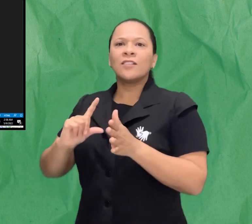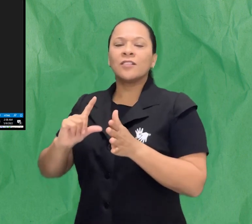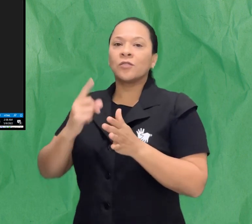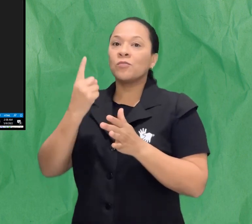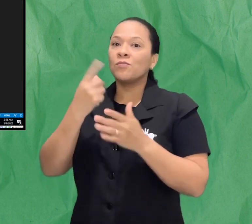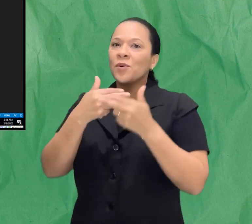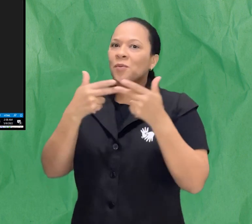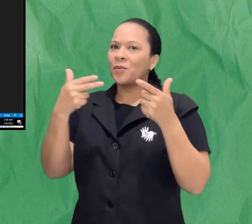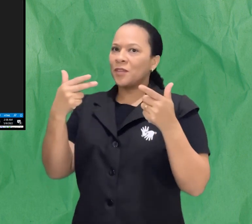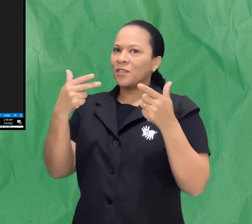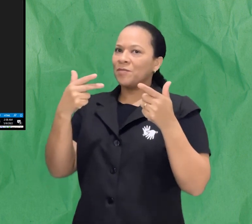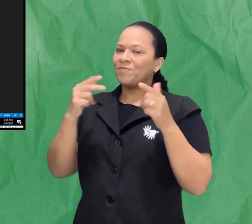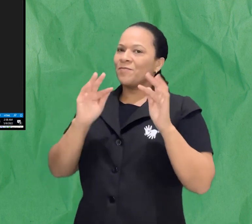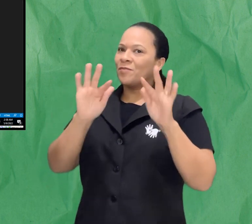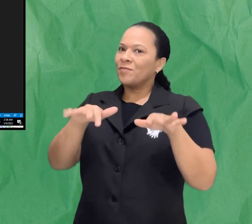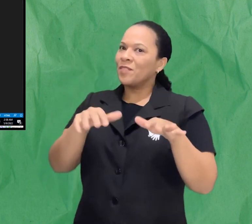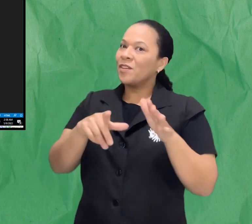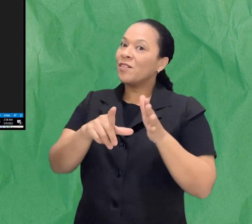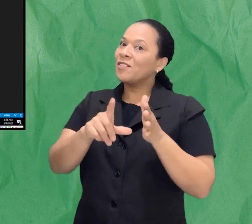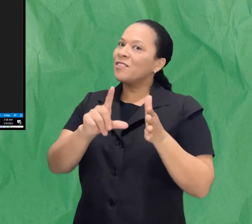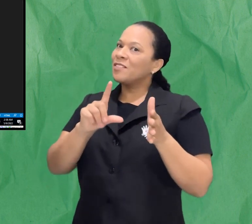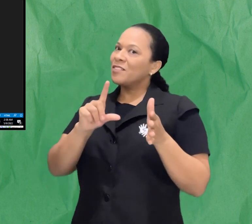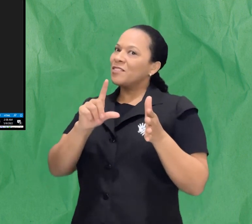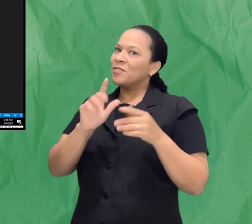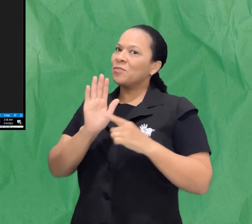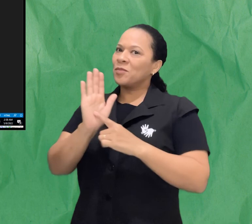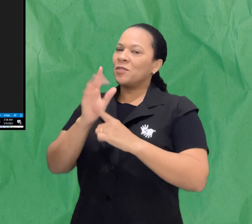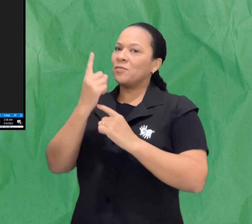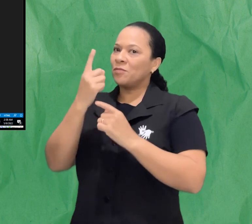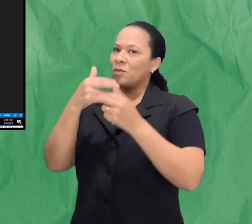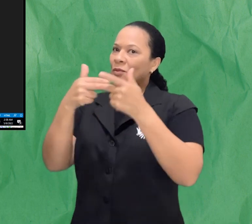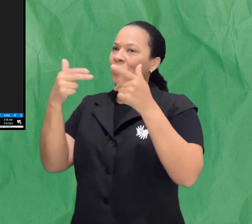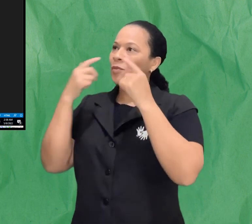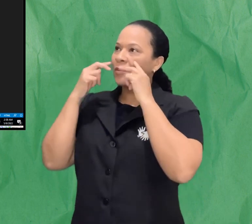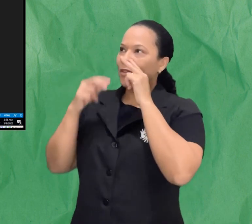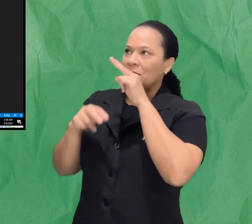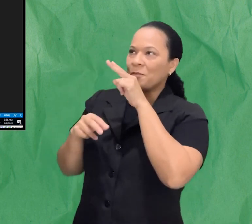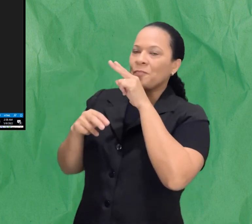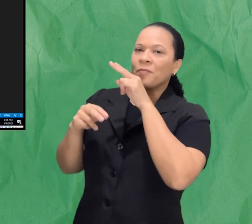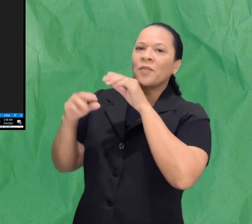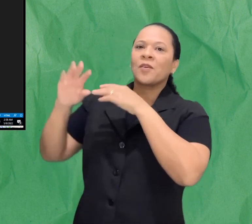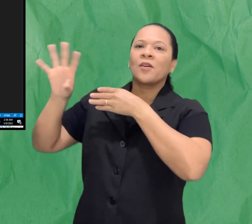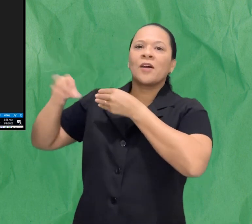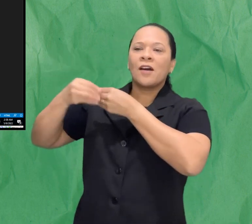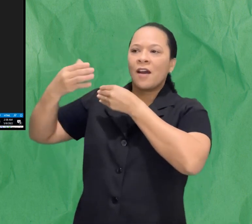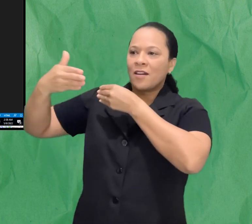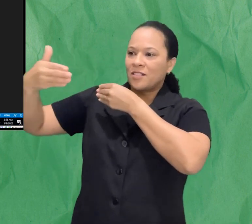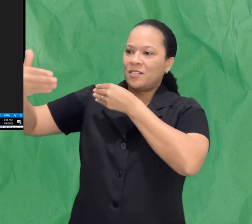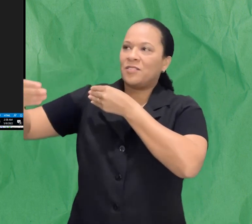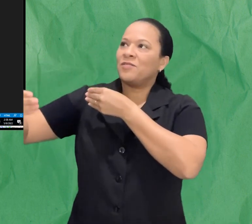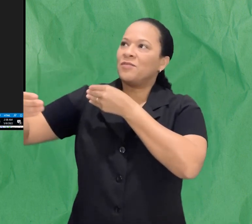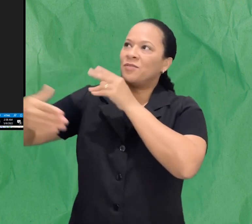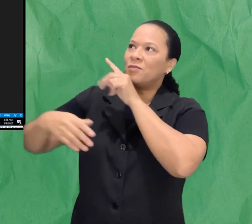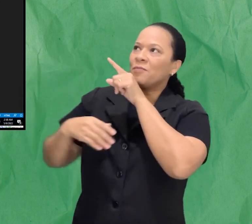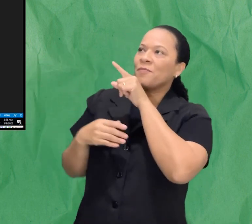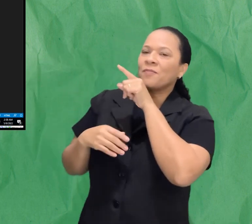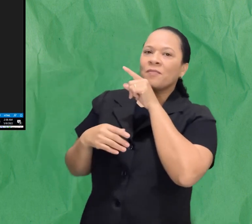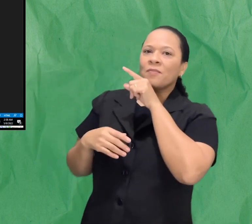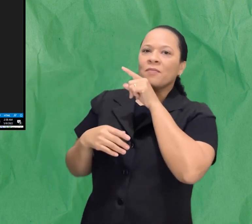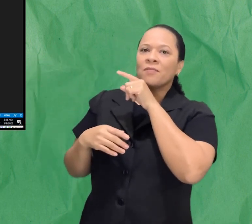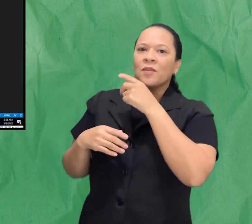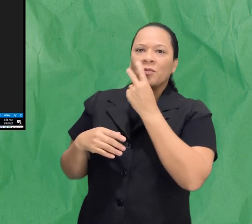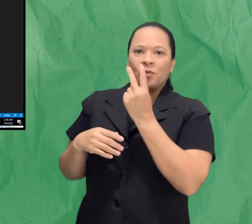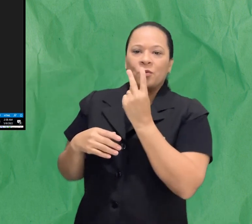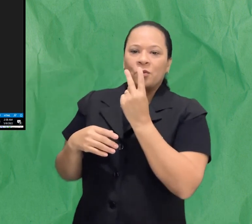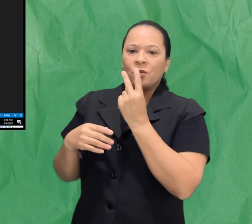quero criar outro arquivo aqui, tá na minha pasta, crio aqui outro arquivo, coloco o nome do arquivo 2,